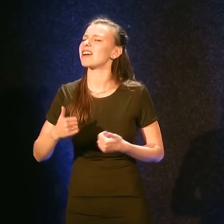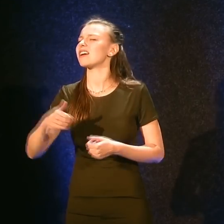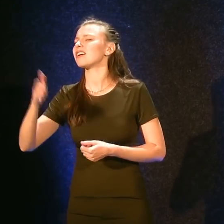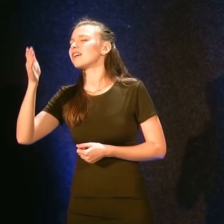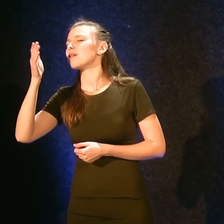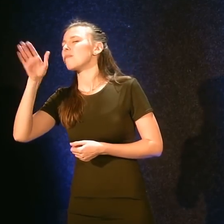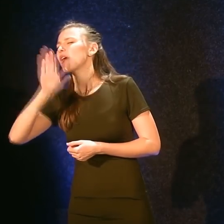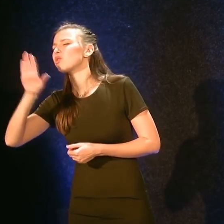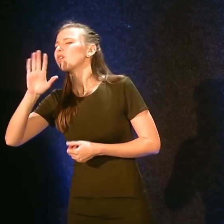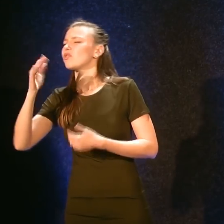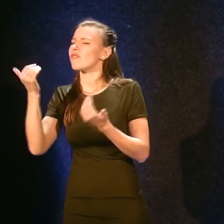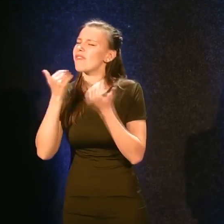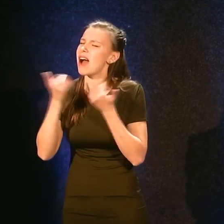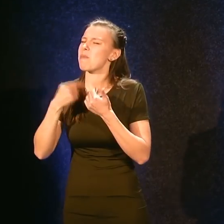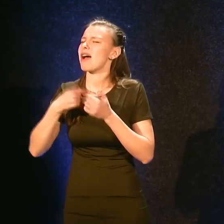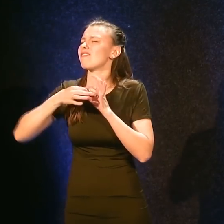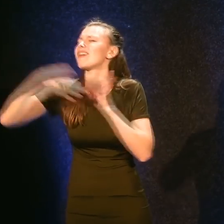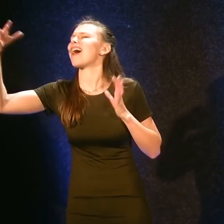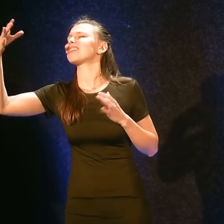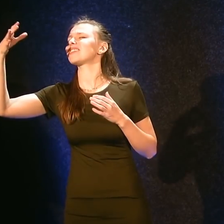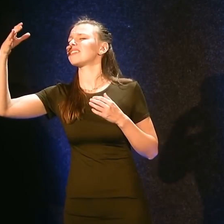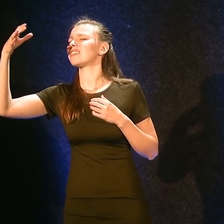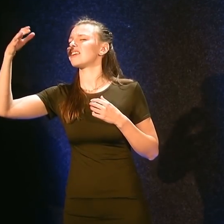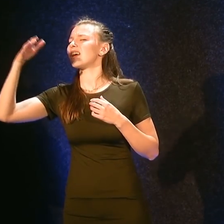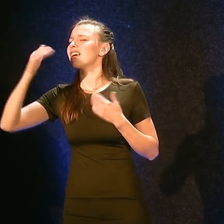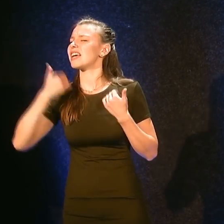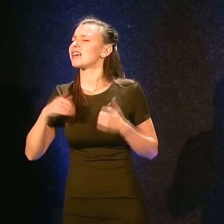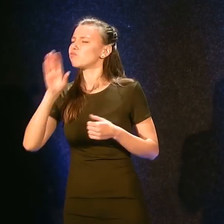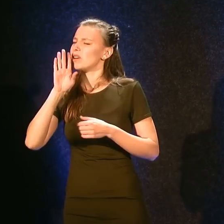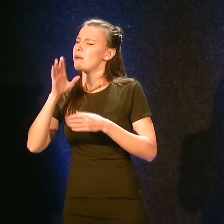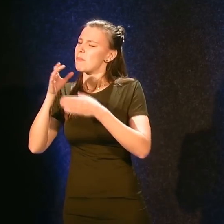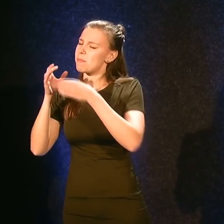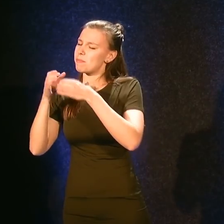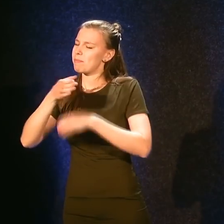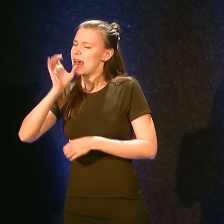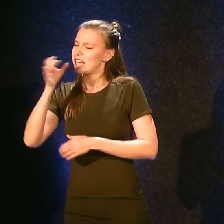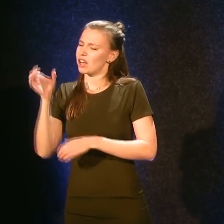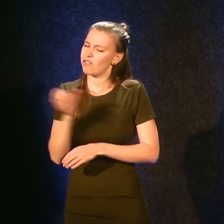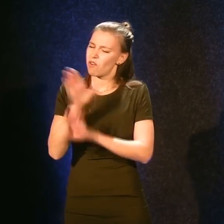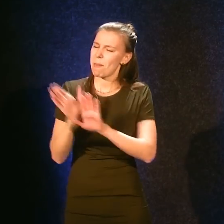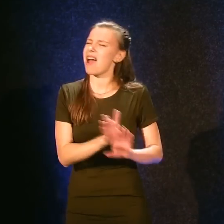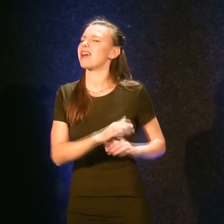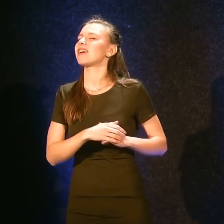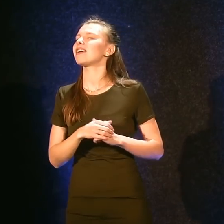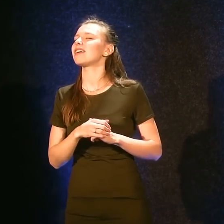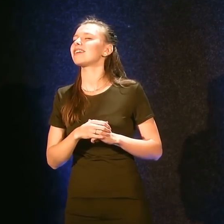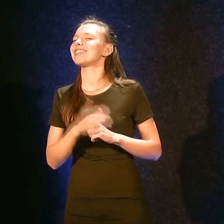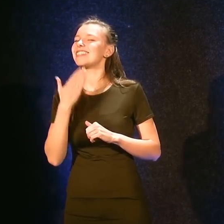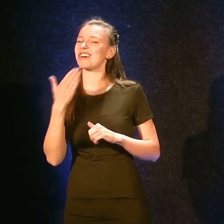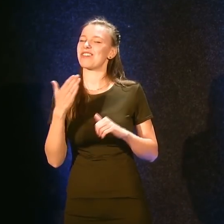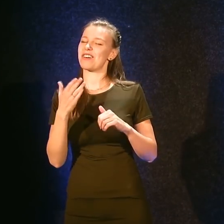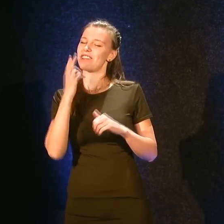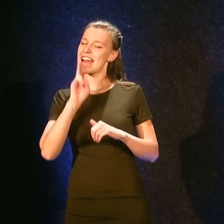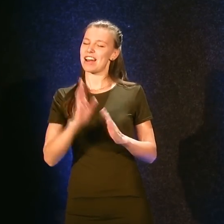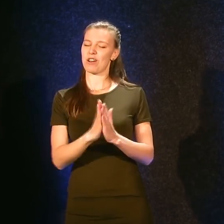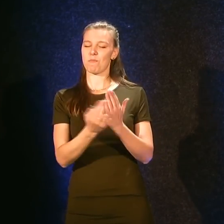Heer, laat deze beker aan mij voorbij gaan. Dank je voor dit eerlijke boek, de Bijbel. Dat we opgeroepen worden en aangespoord